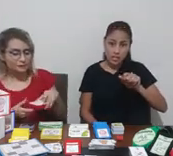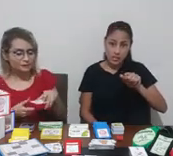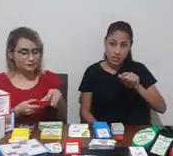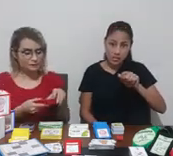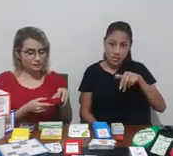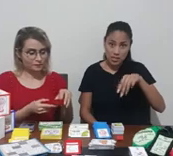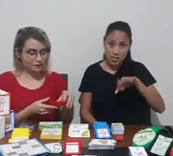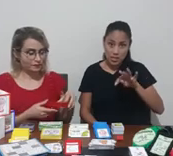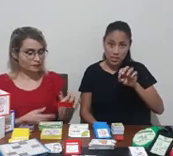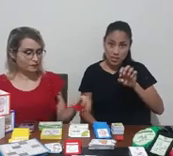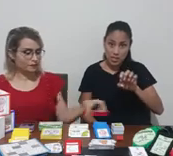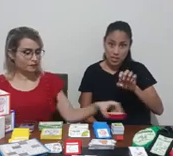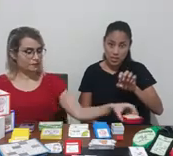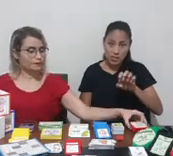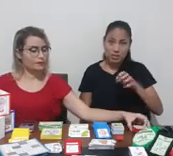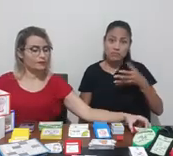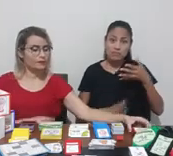sinalizante,